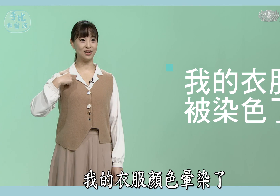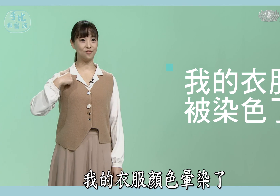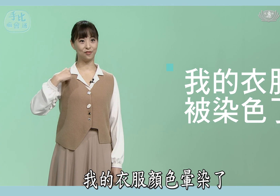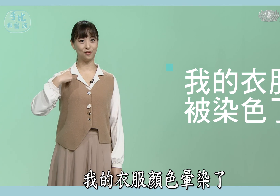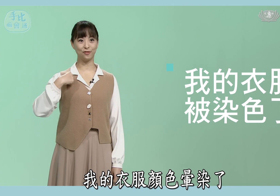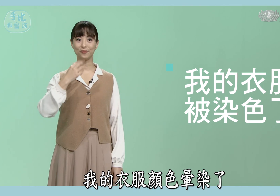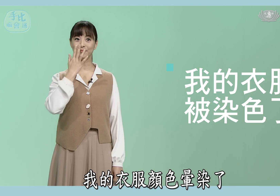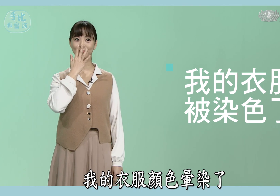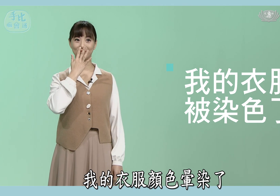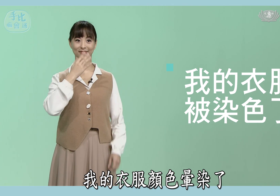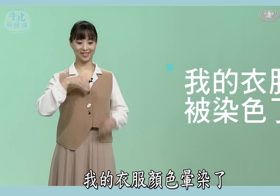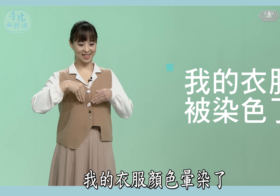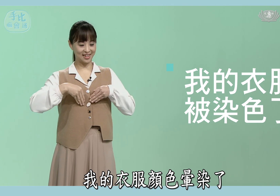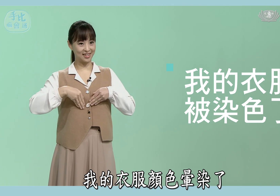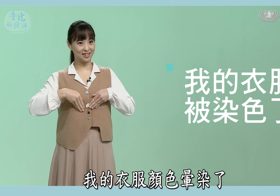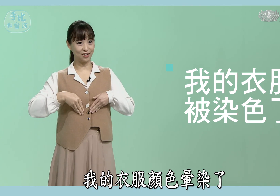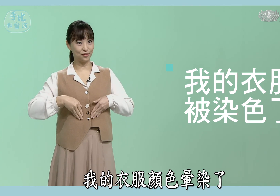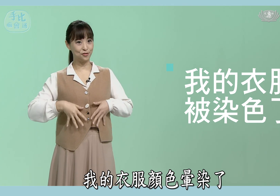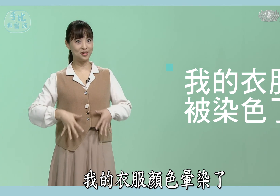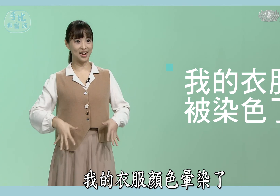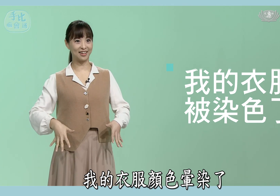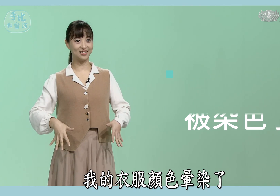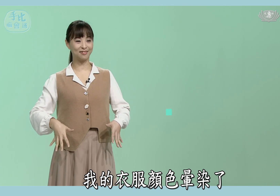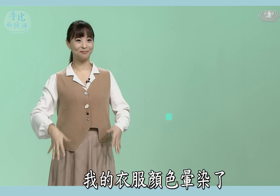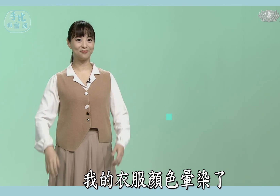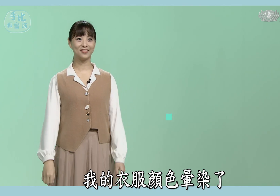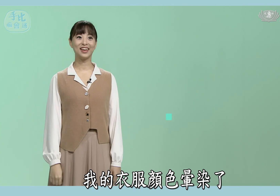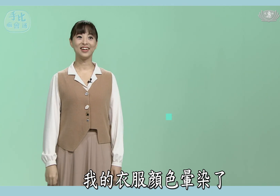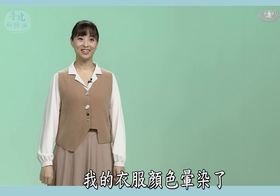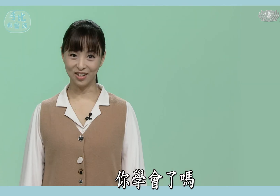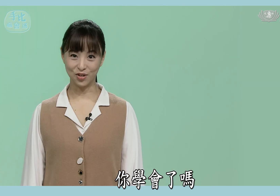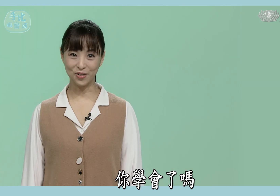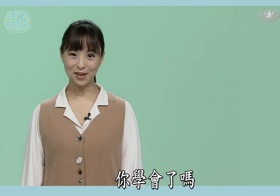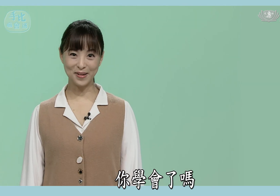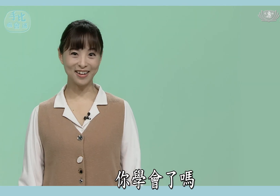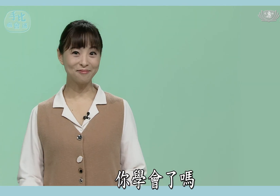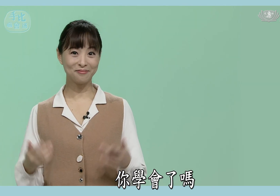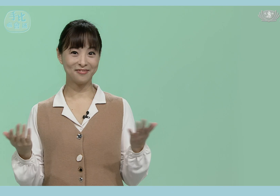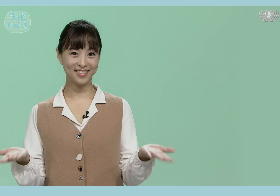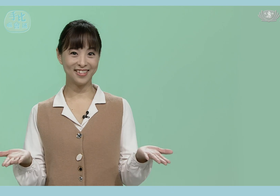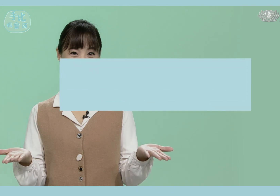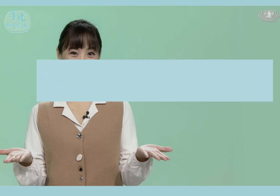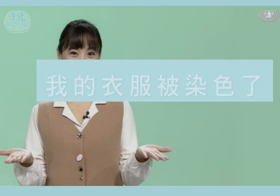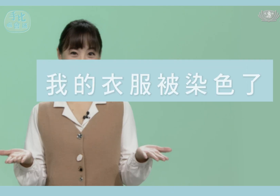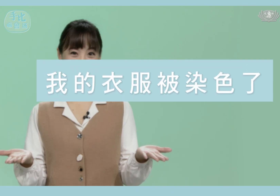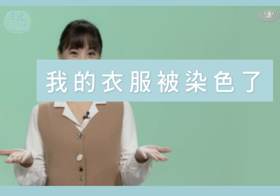服颜色晕染了，你学会了吗？